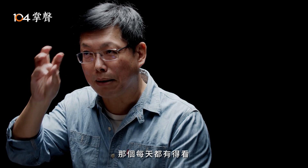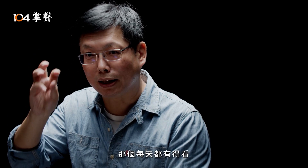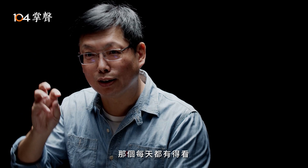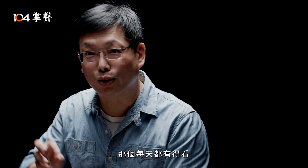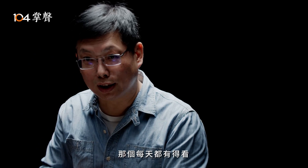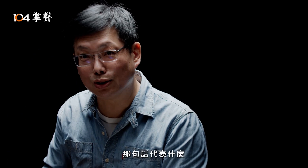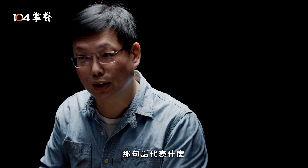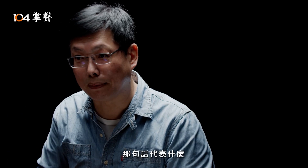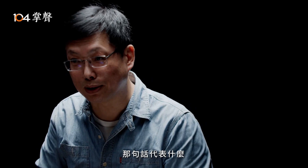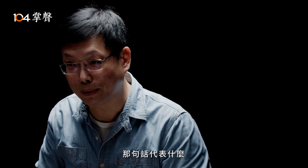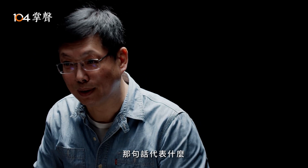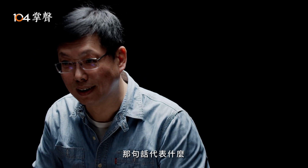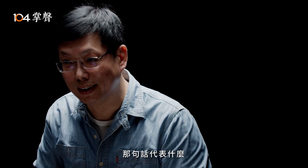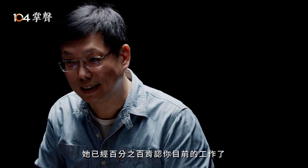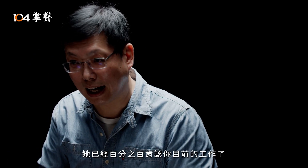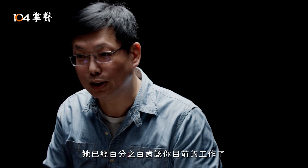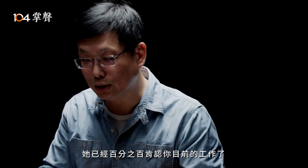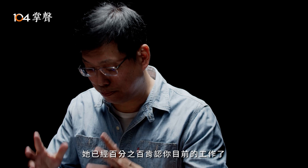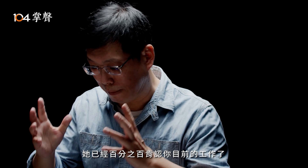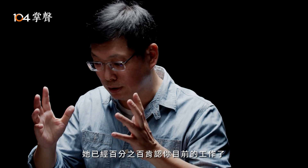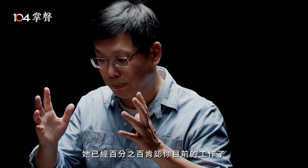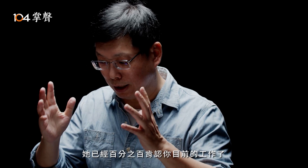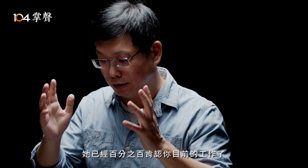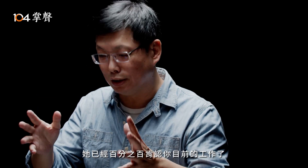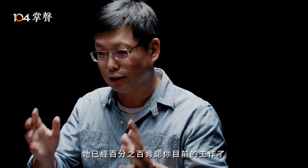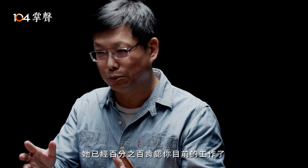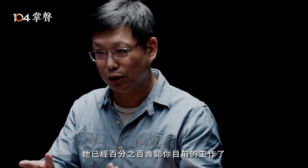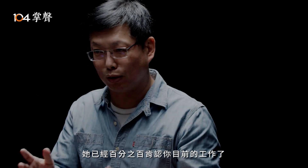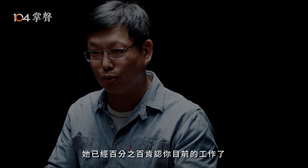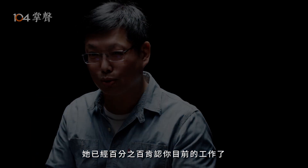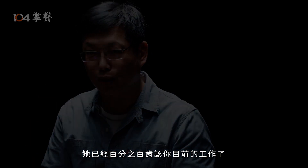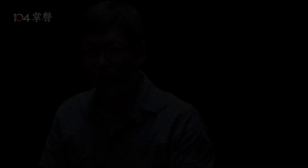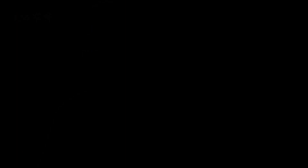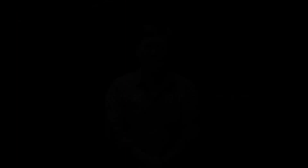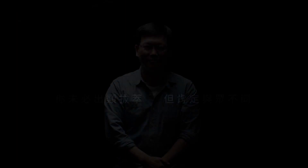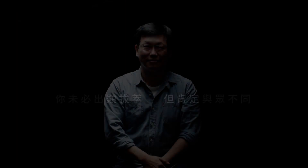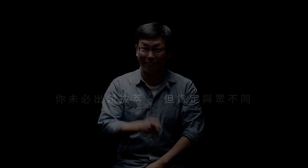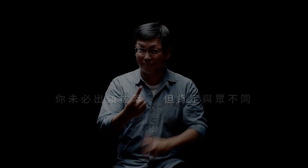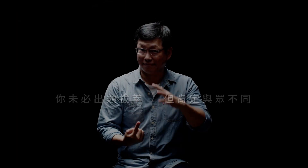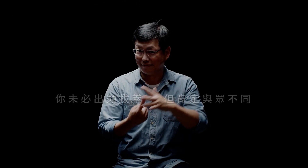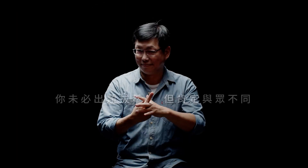那个达刚马丁我看，那句话代表什么？他已经100%肯认你目前的工作了。